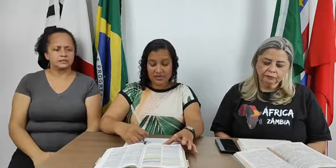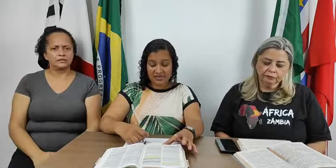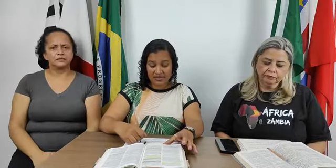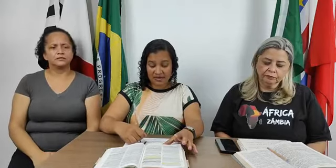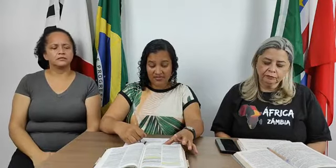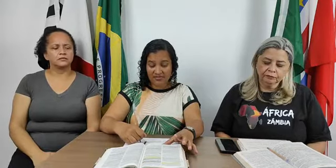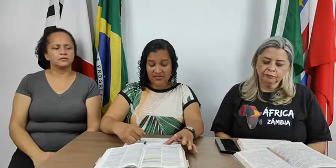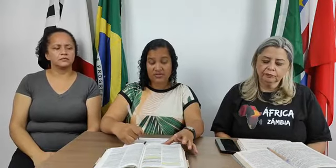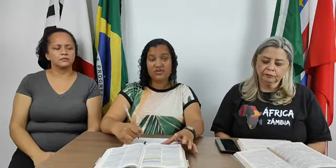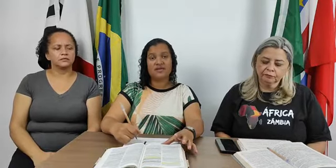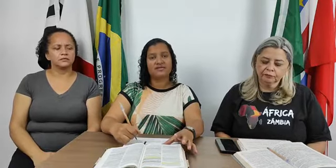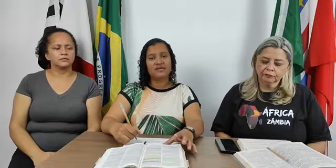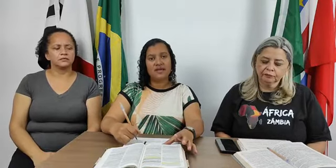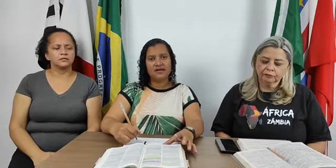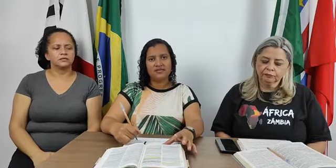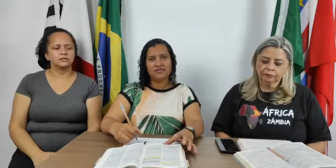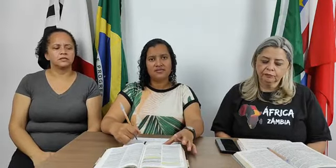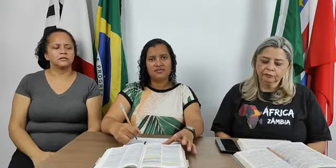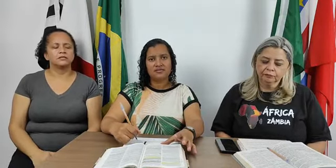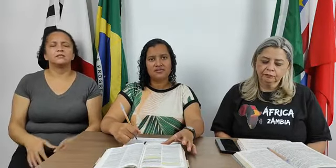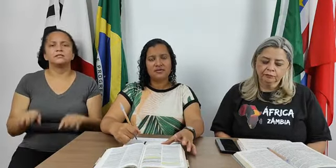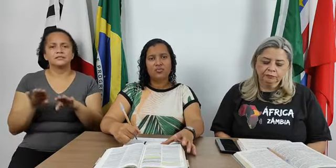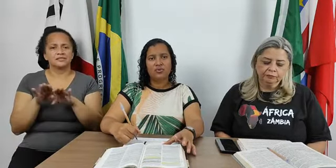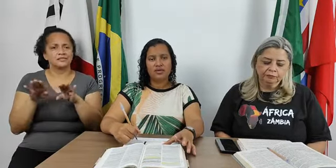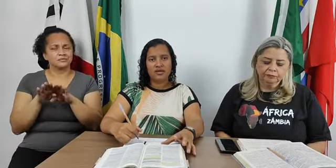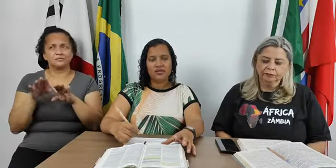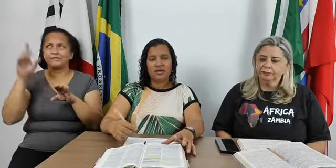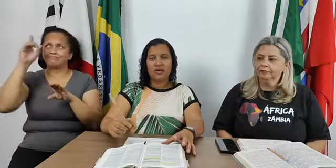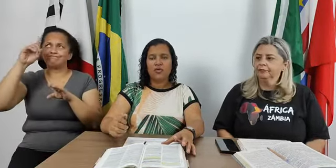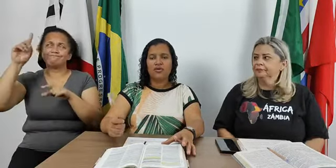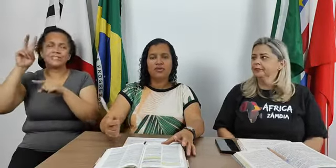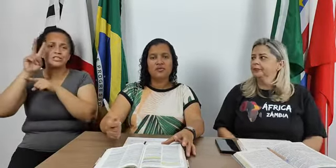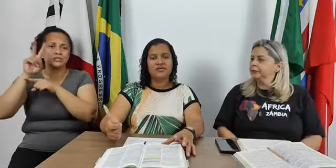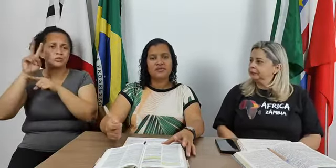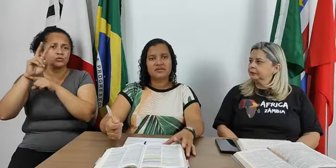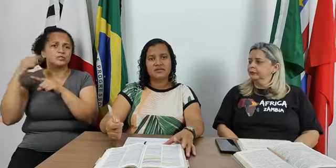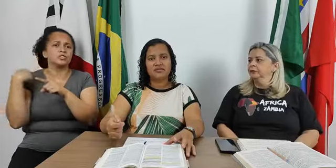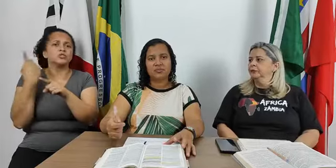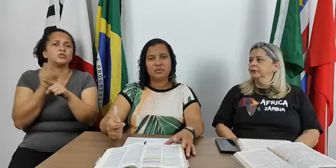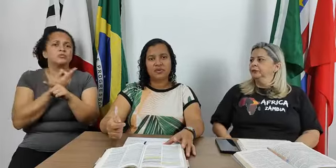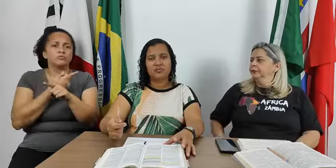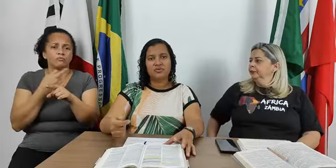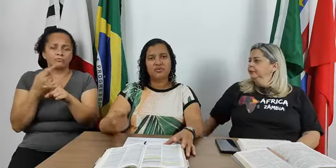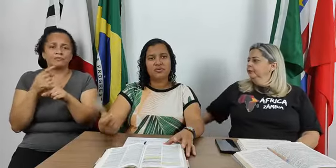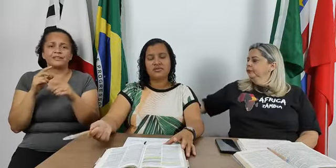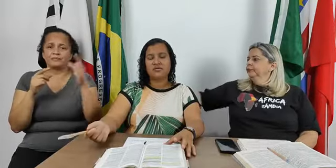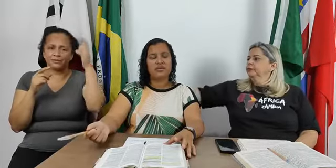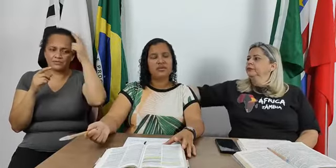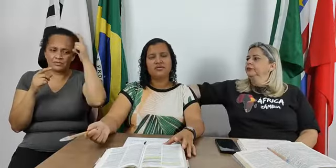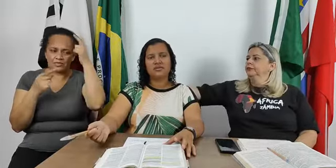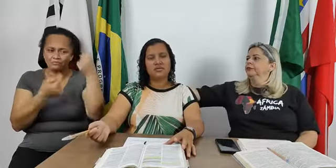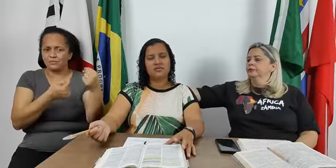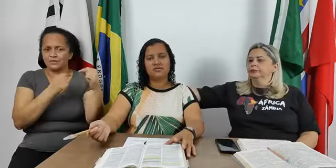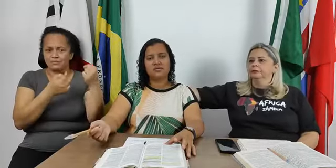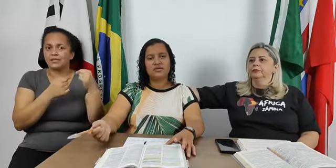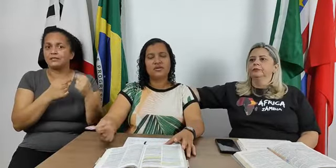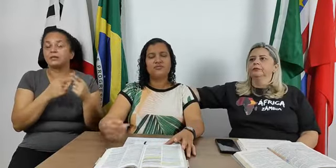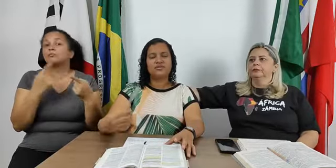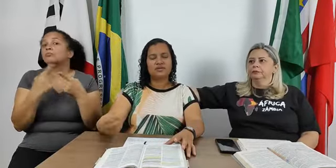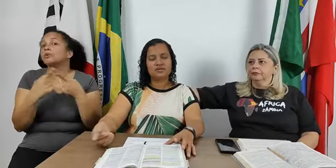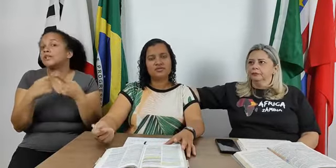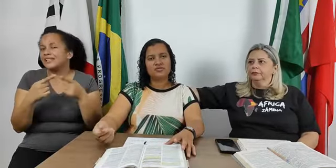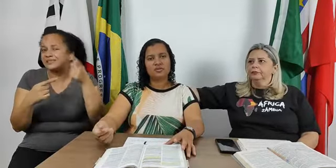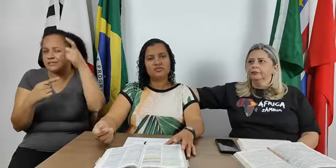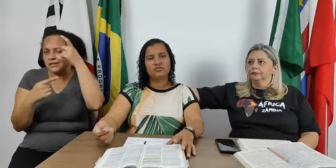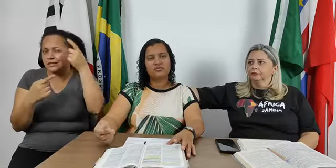nos preserve de Satanás. Por quê? Qual é o campo que Satanás opera, irmãos? Na nossa mente. O que